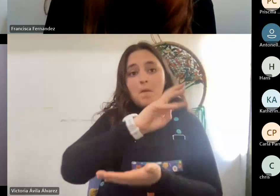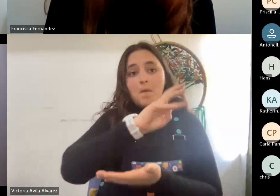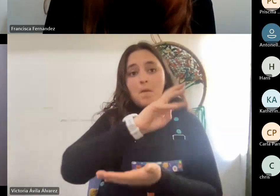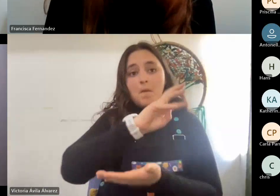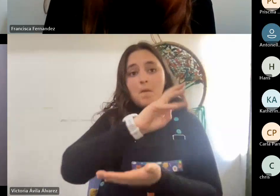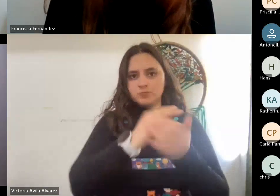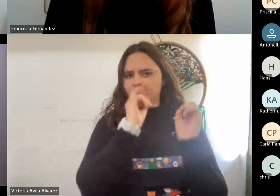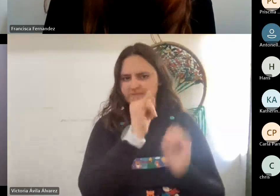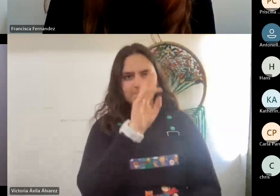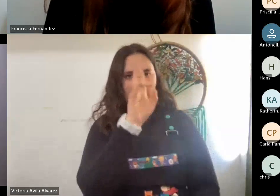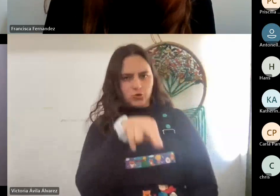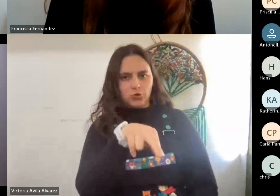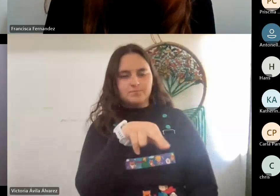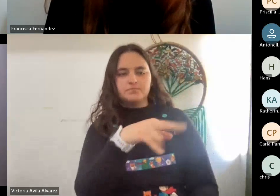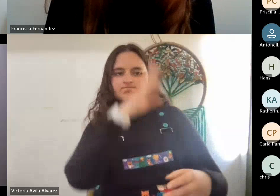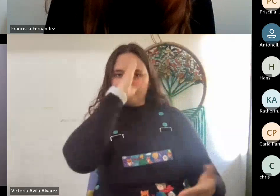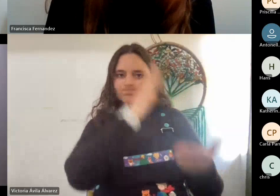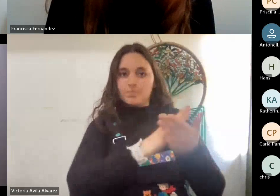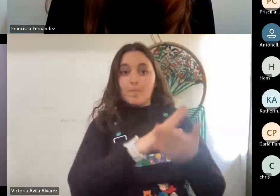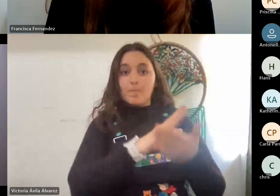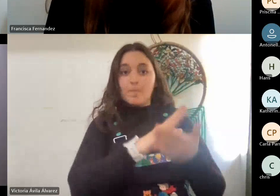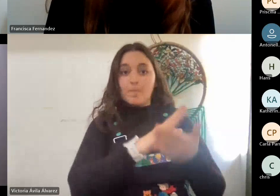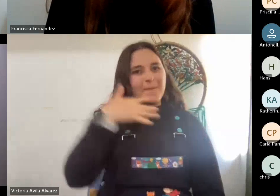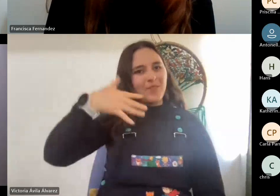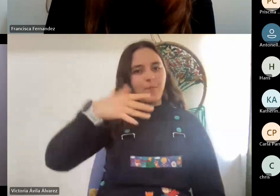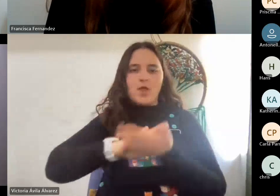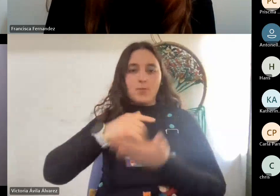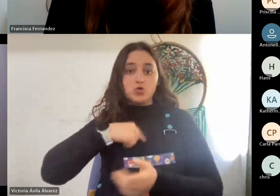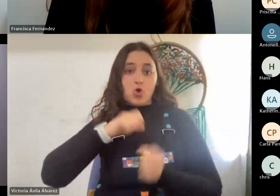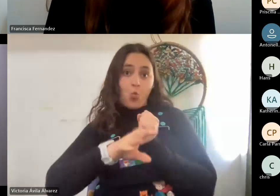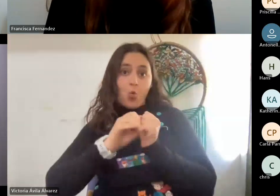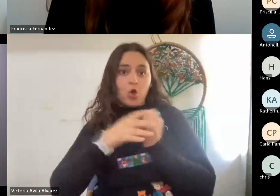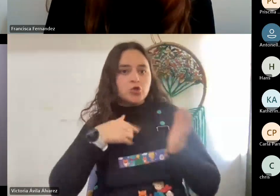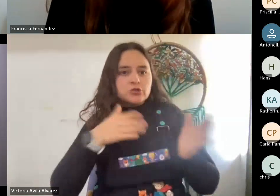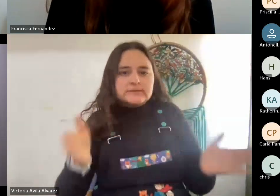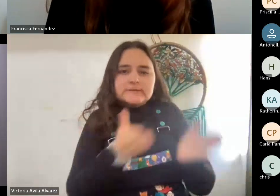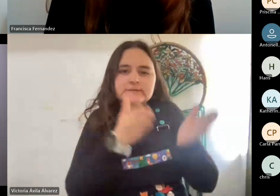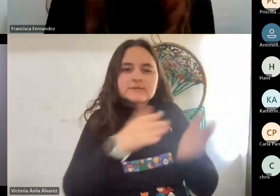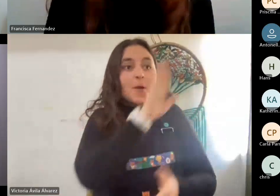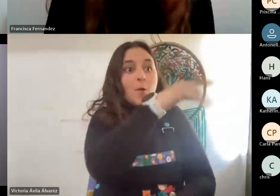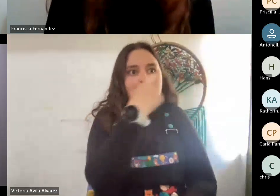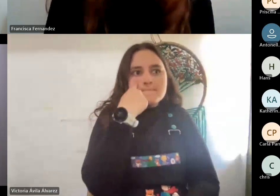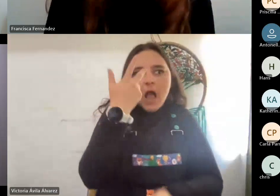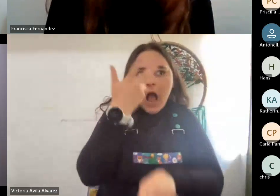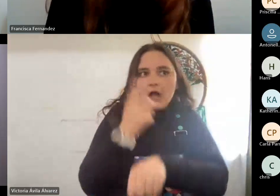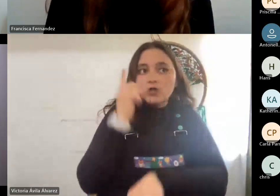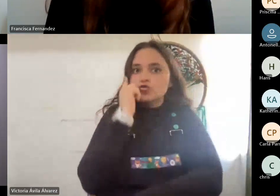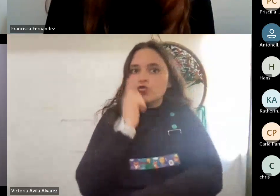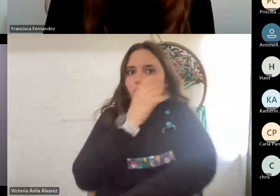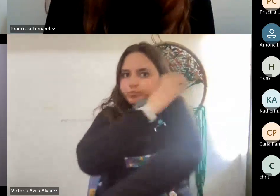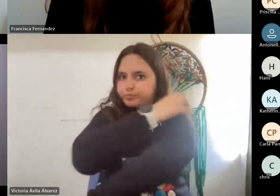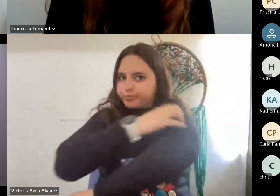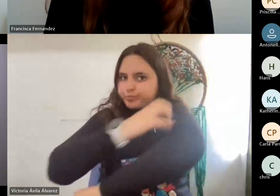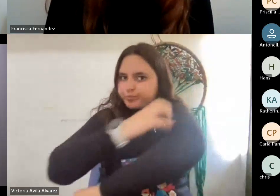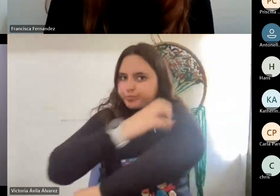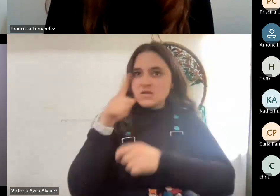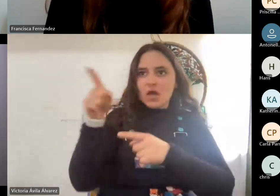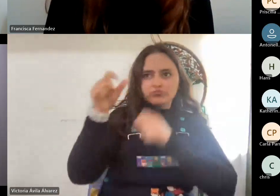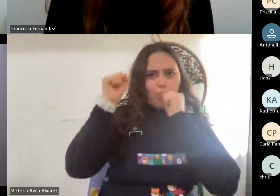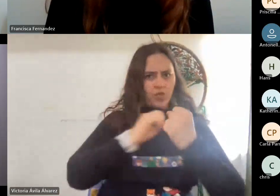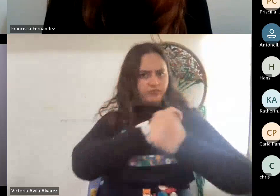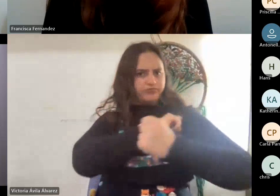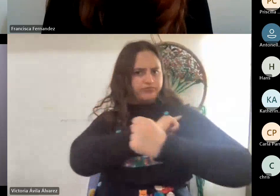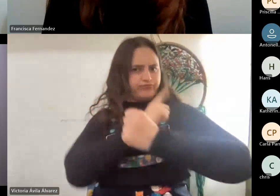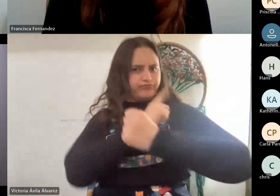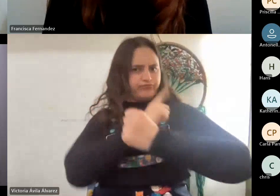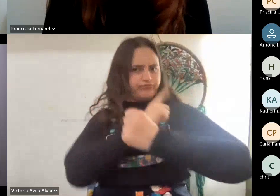Quería agregar también que, por ejemplo, la mamá y el papá, es cierto, ellos tienen la razón al tener la decisión de esto, pero es importante que nosotros como coeducadores también le